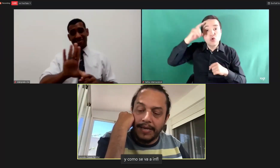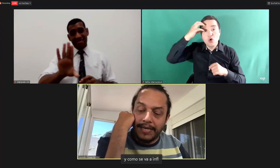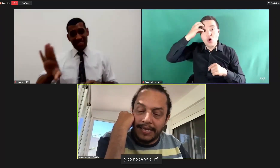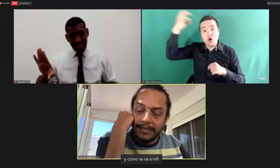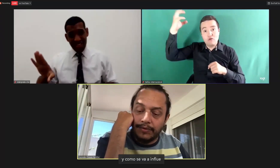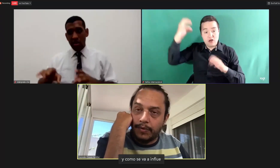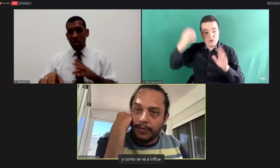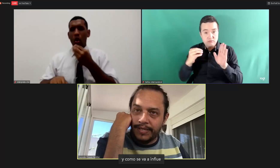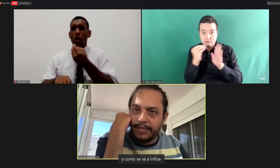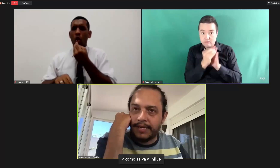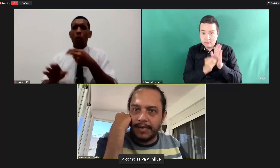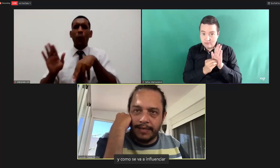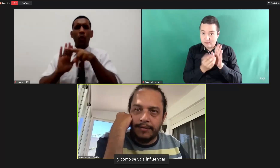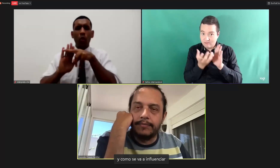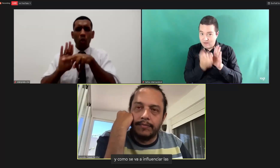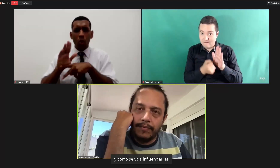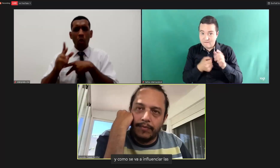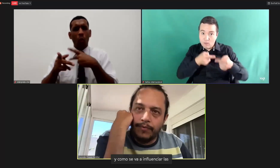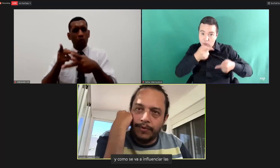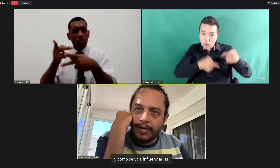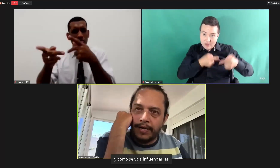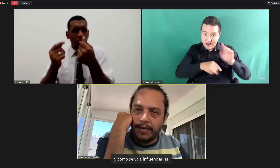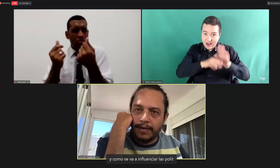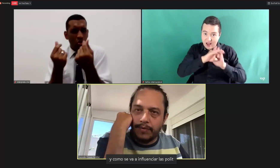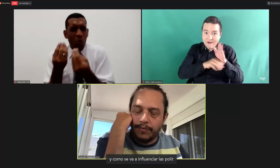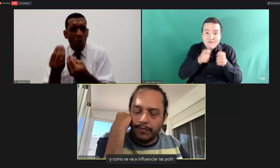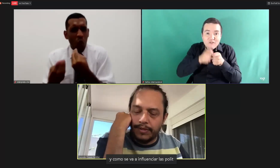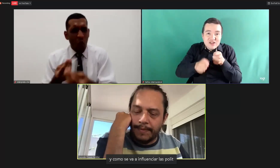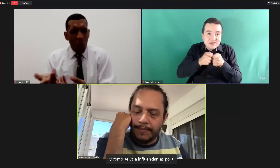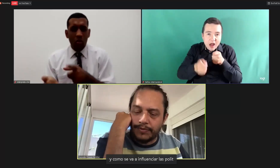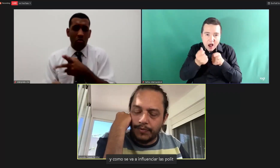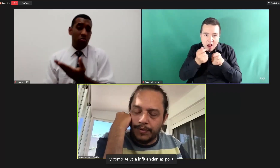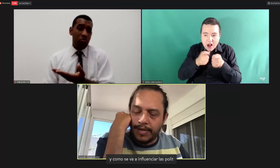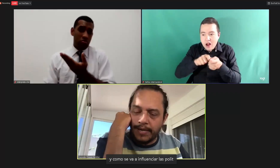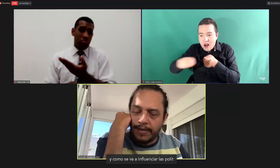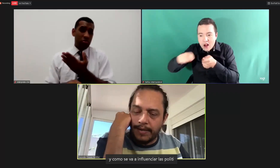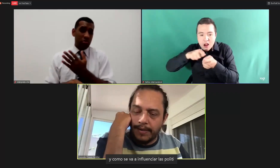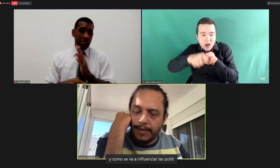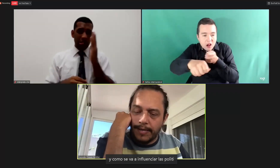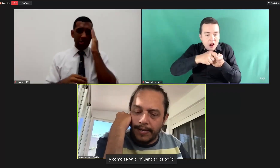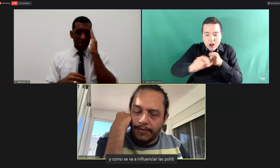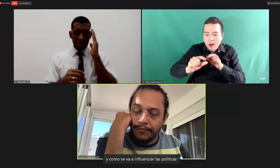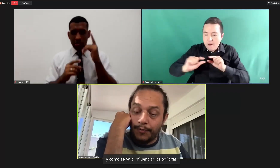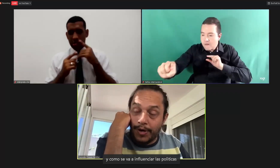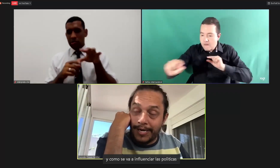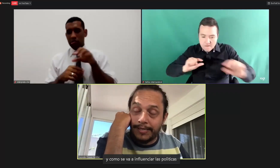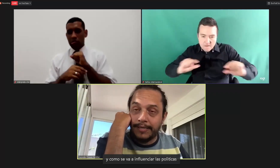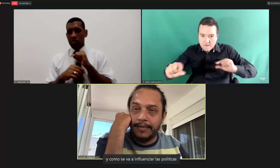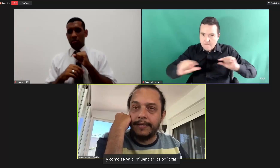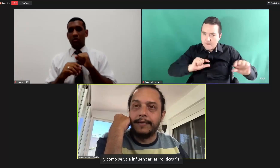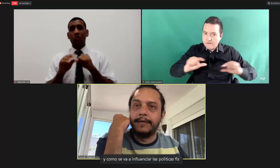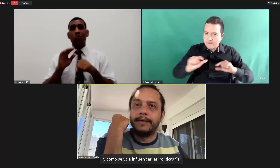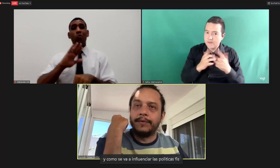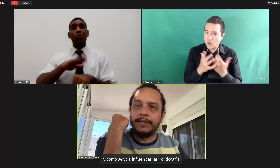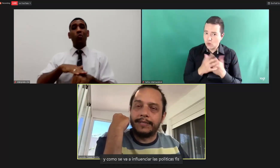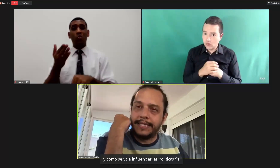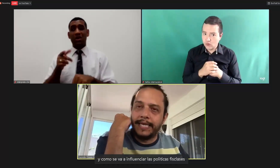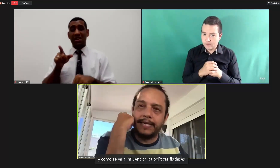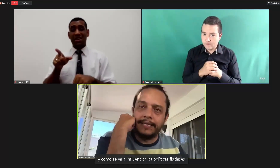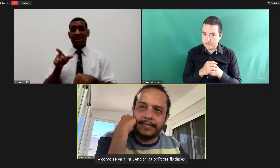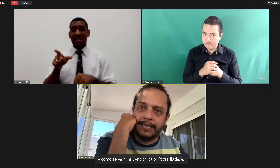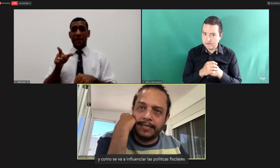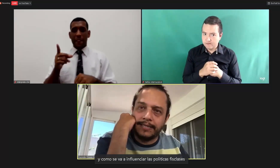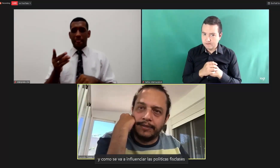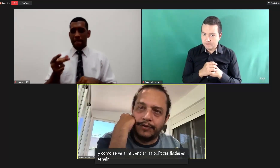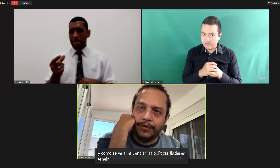implementar, teniendo en cuenta que hay una fuerte una